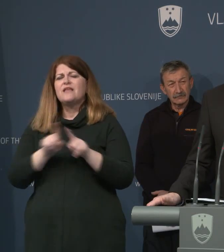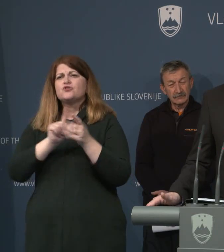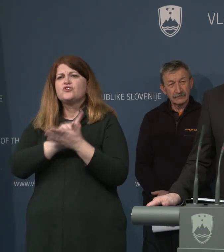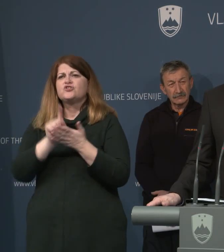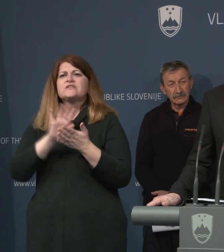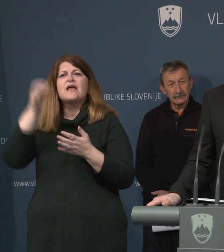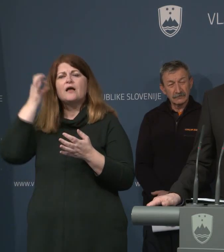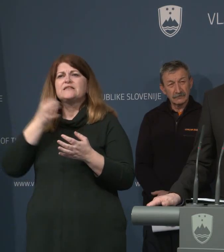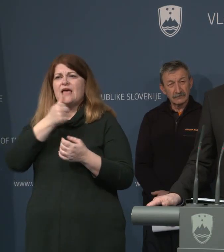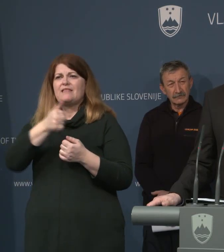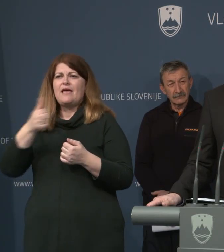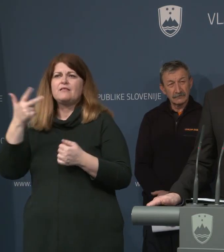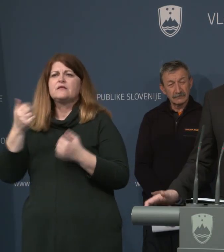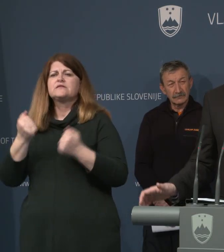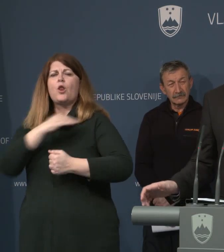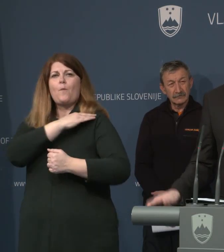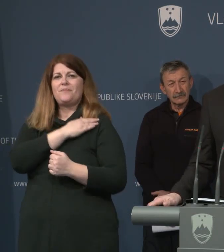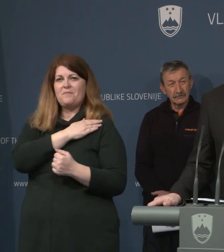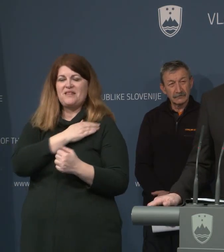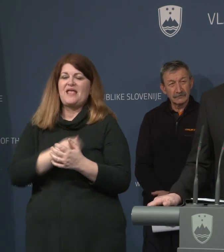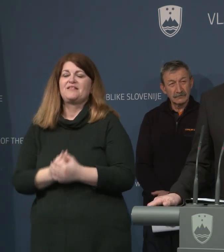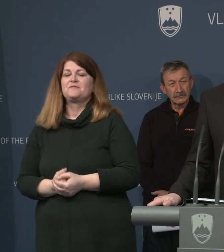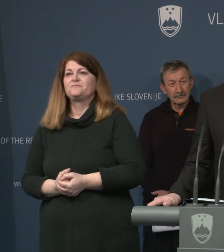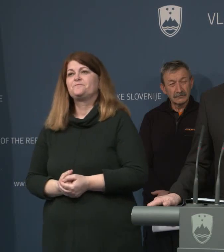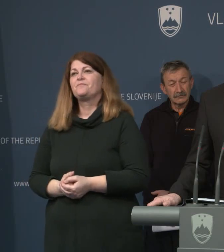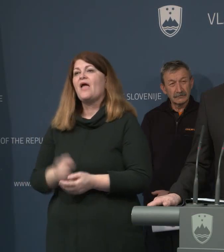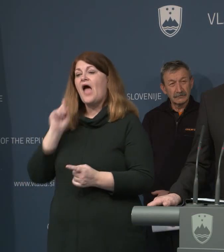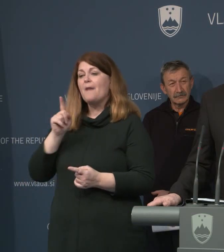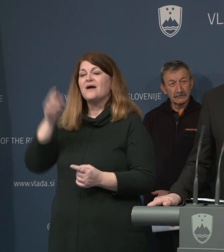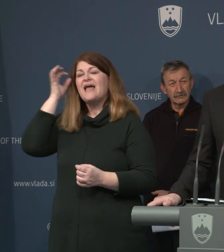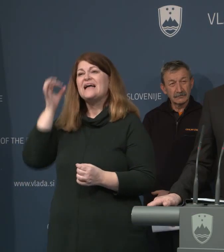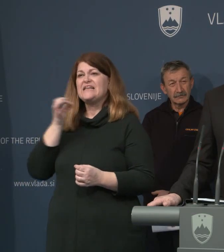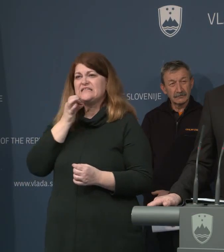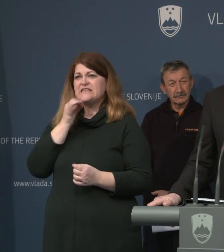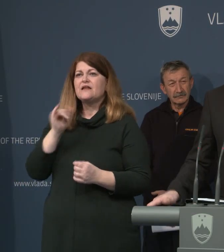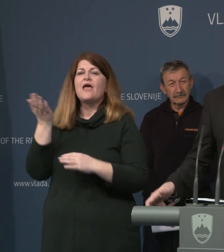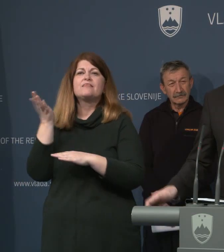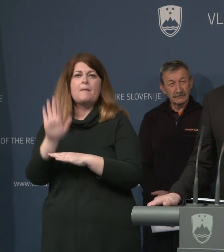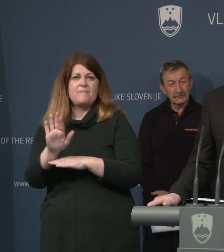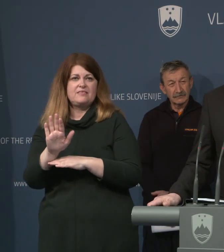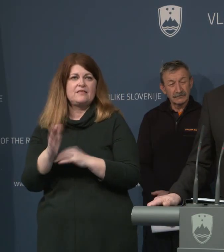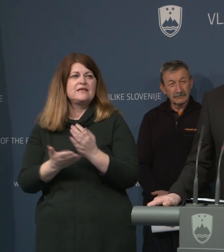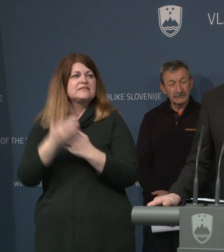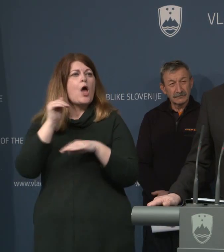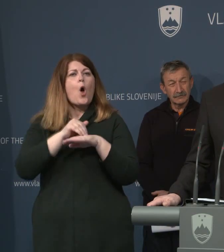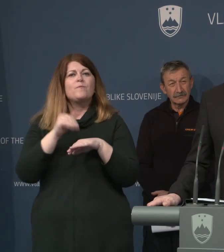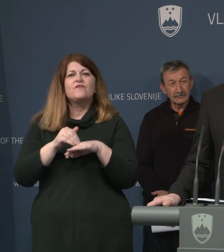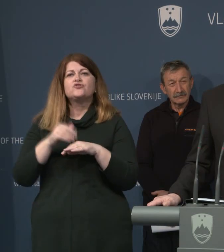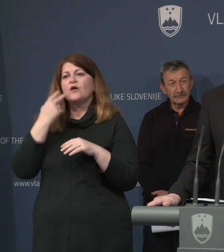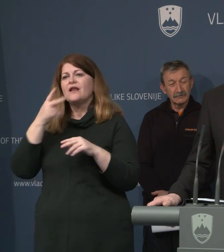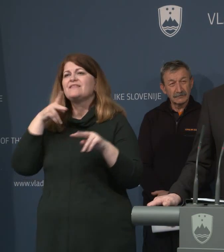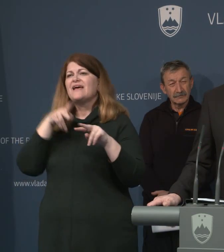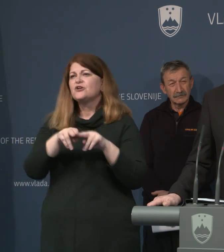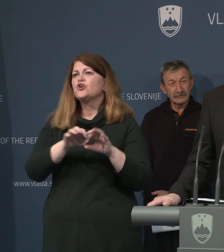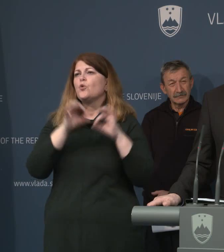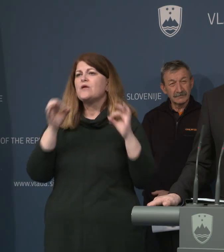centru 113 zelo obremenjeni. Ampak ta klicni center je v bistvu namenjen za obveščanje okrog kršitev